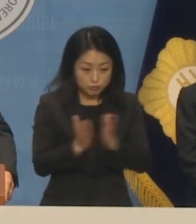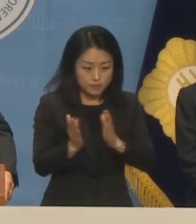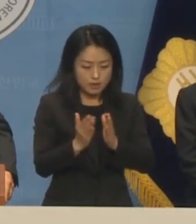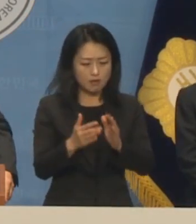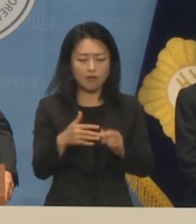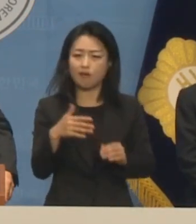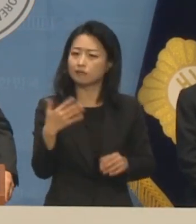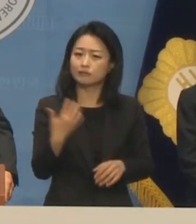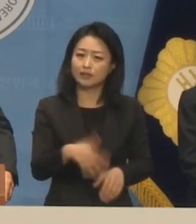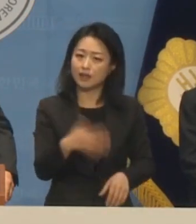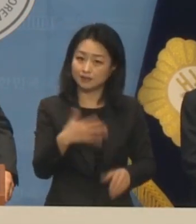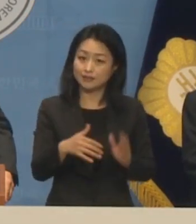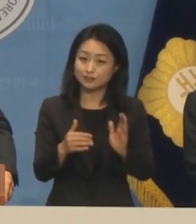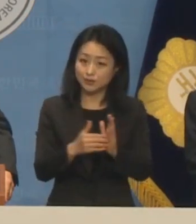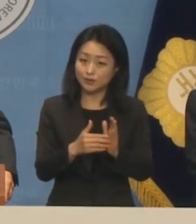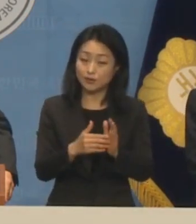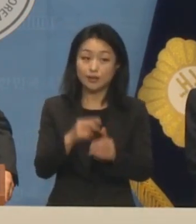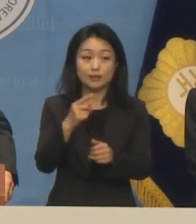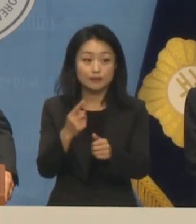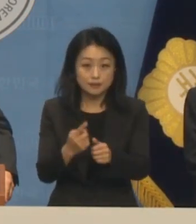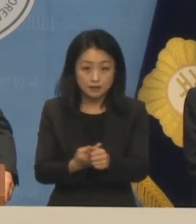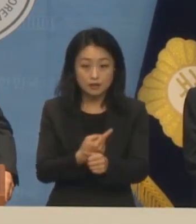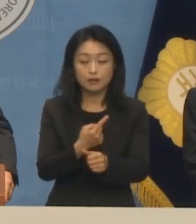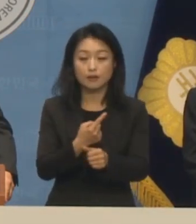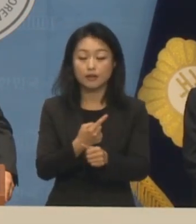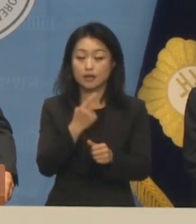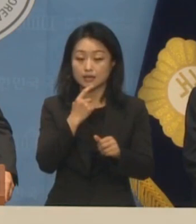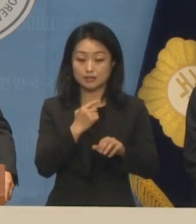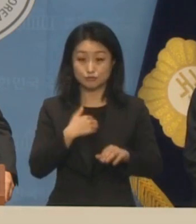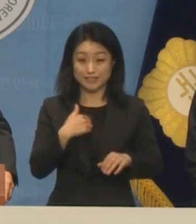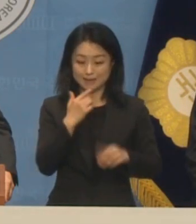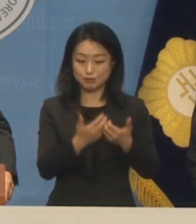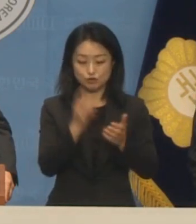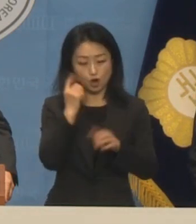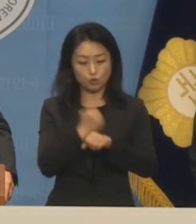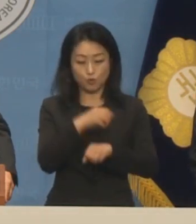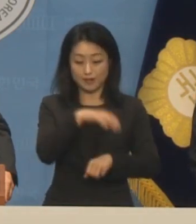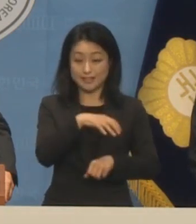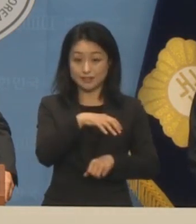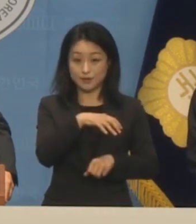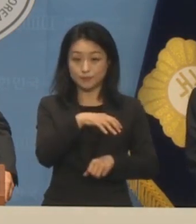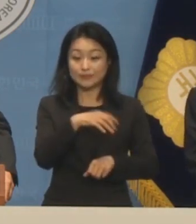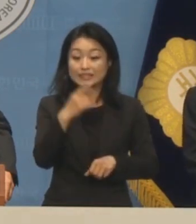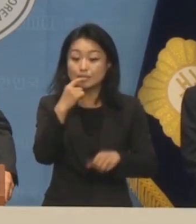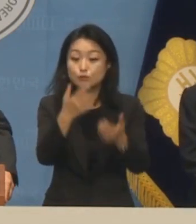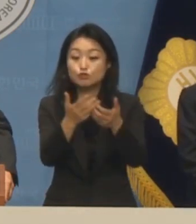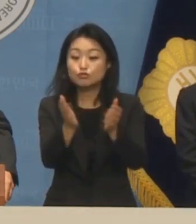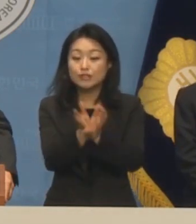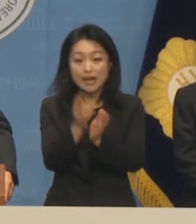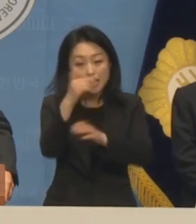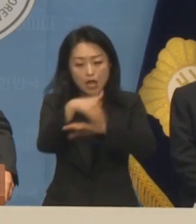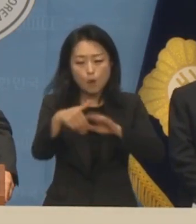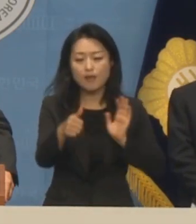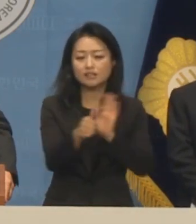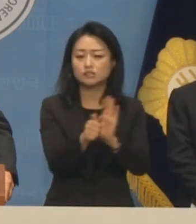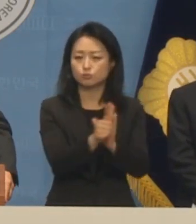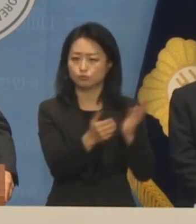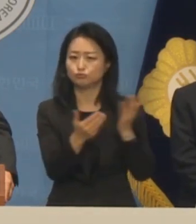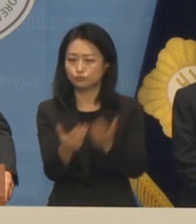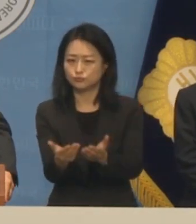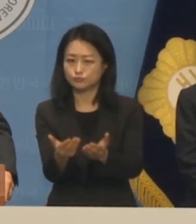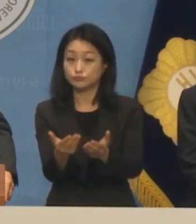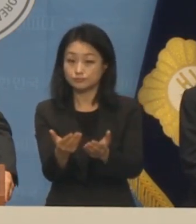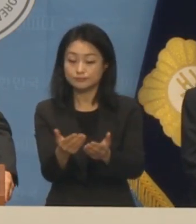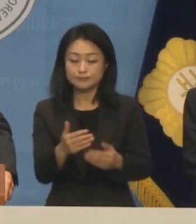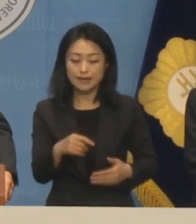하였습니다. 해서 민주연구원은 민주당의 싱크탱크로서 많은 국내에